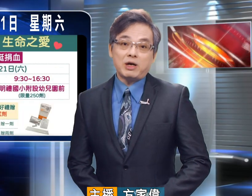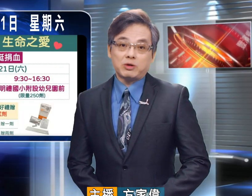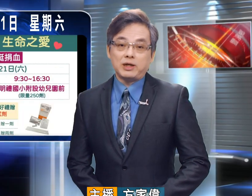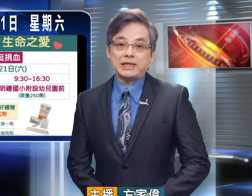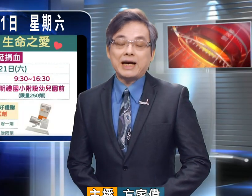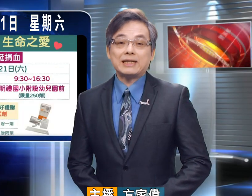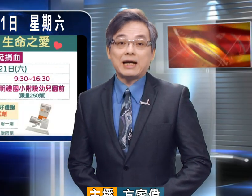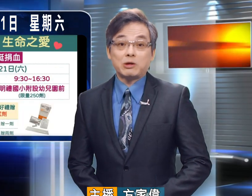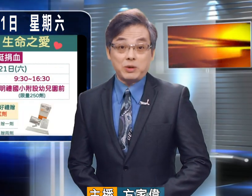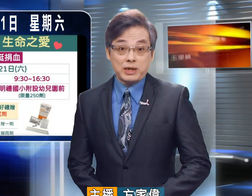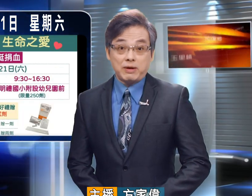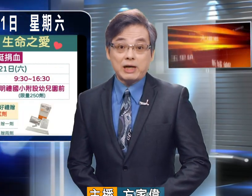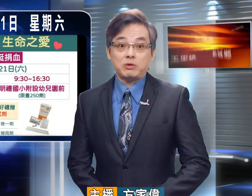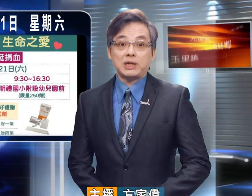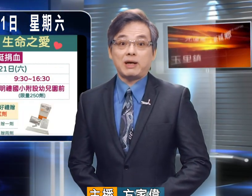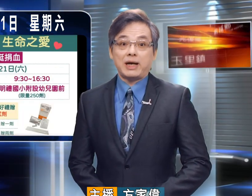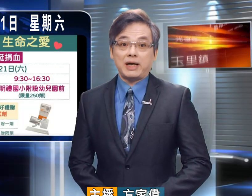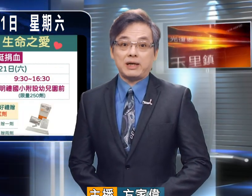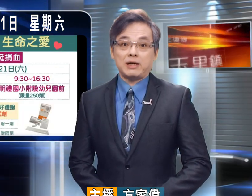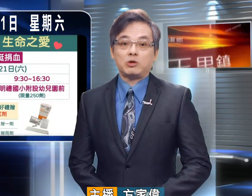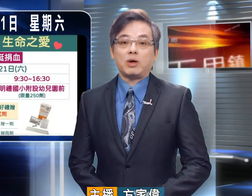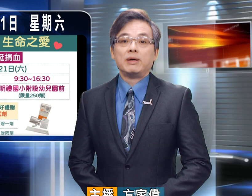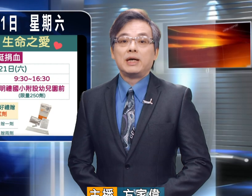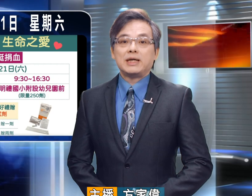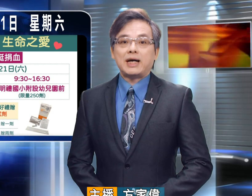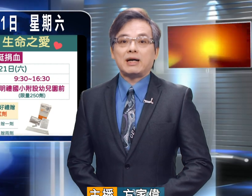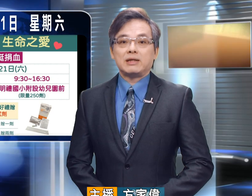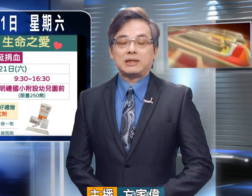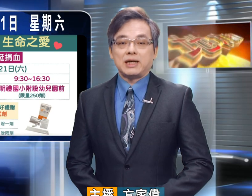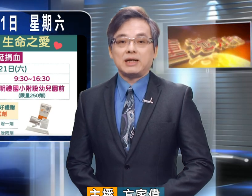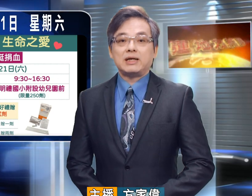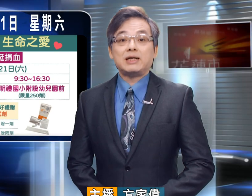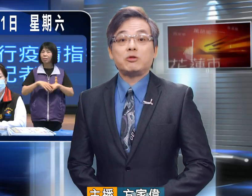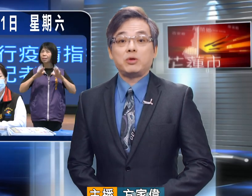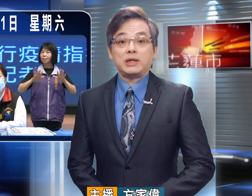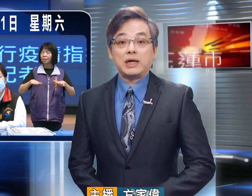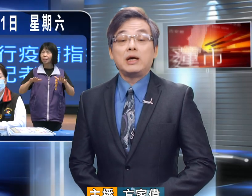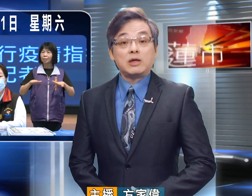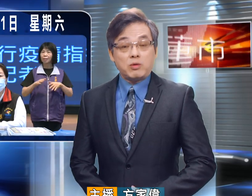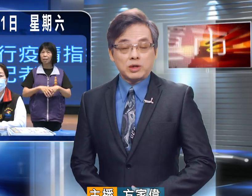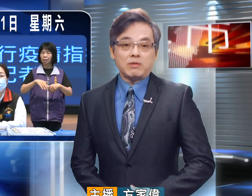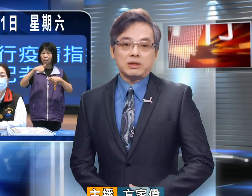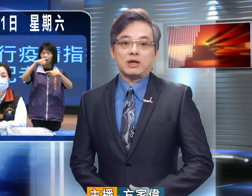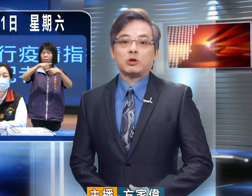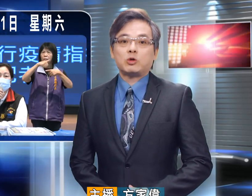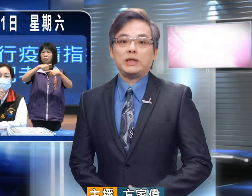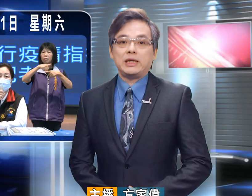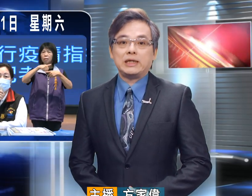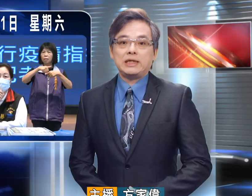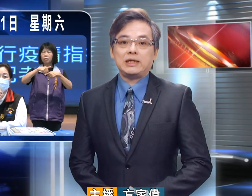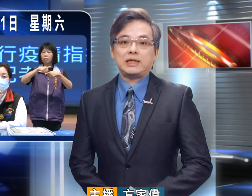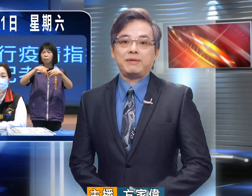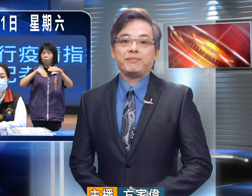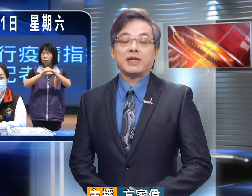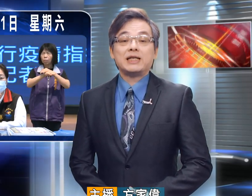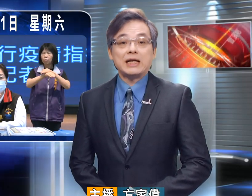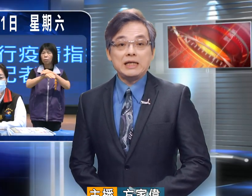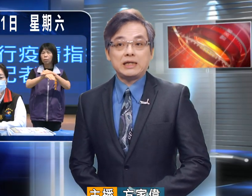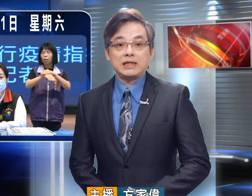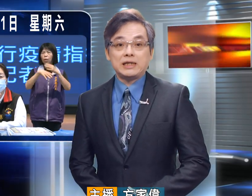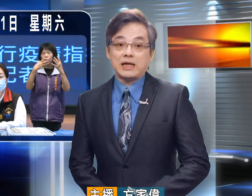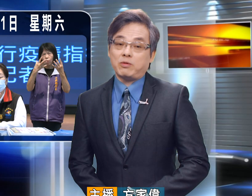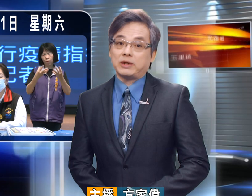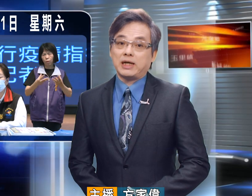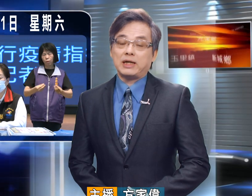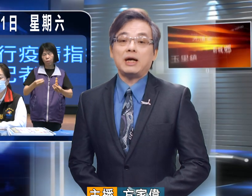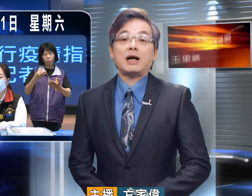希望所有的家长都能够和学校来合作，让整个教学的活动能够顺利的进行，也让疫